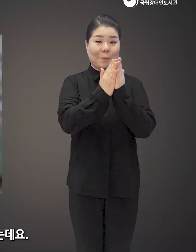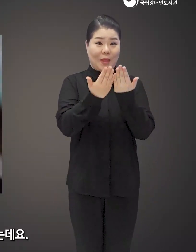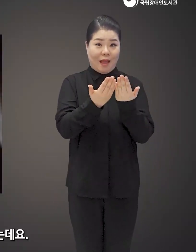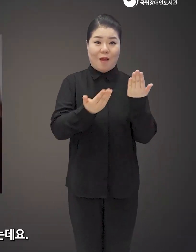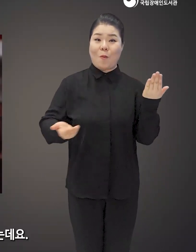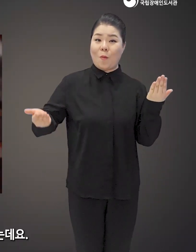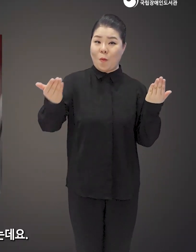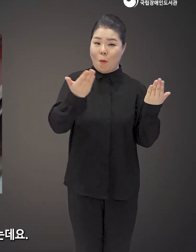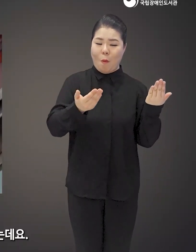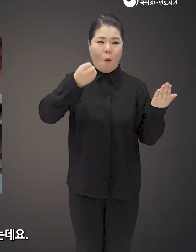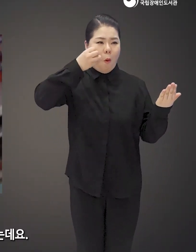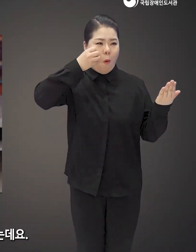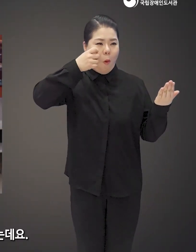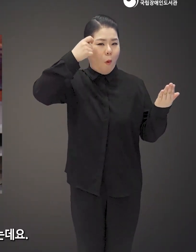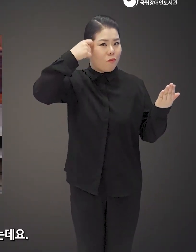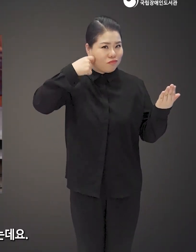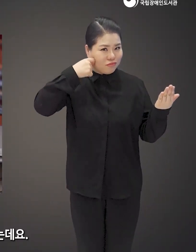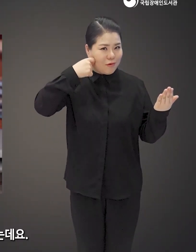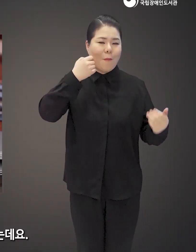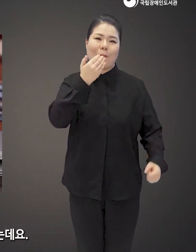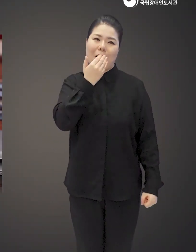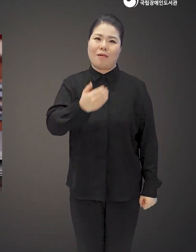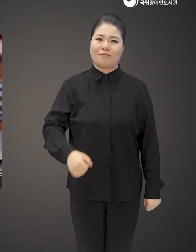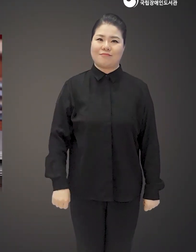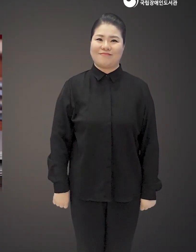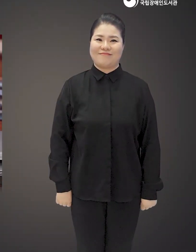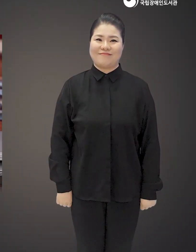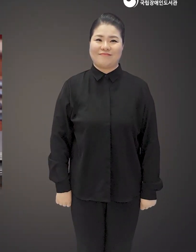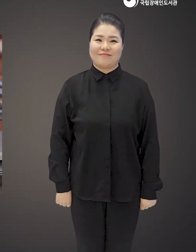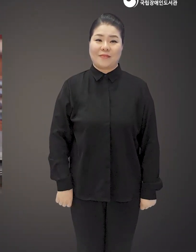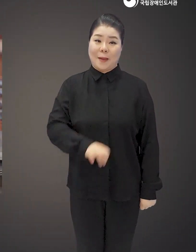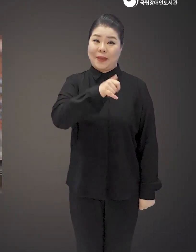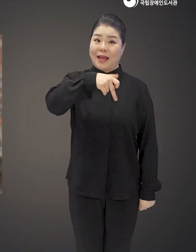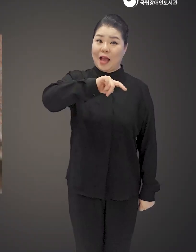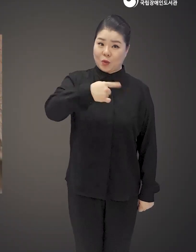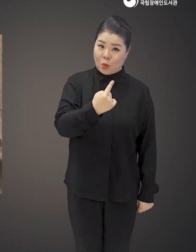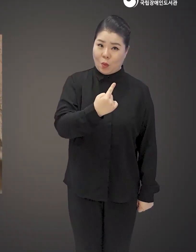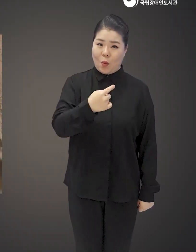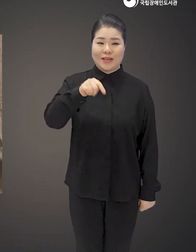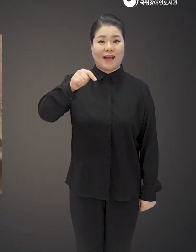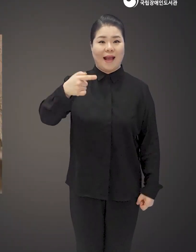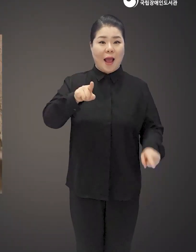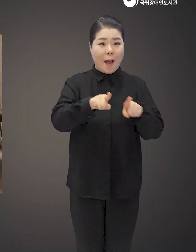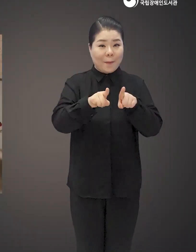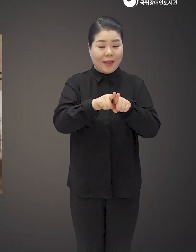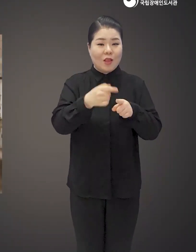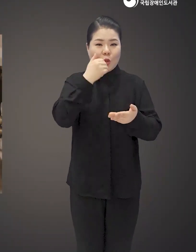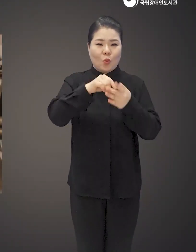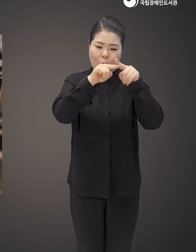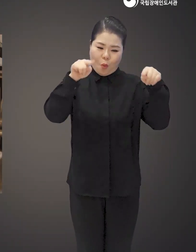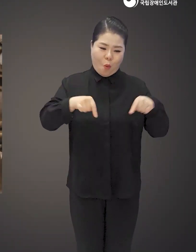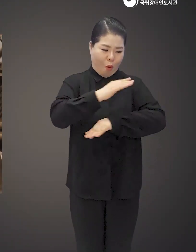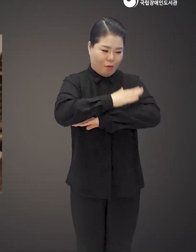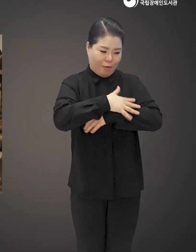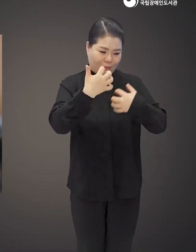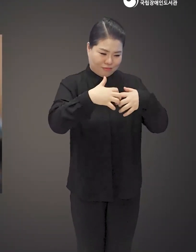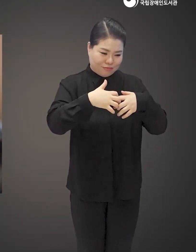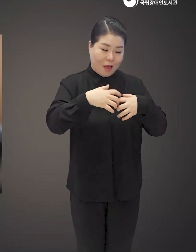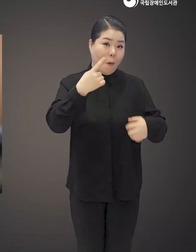열면 여러분께서는 기묘한 경험을 하실 수 있는데요. 피카소와 샤갈이 함께했던 석판 임세기를